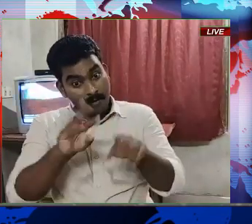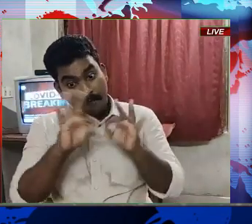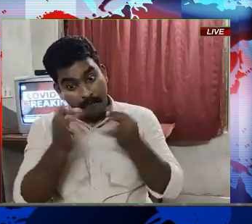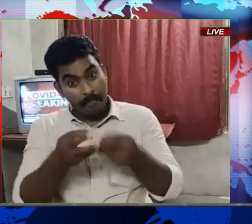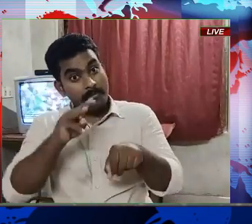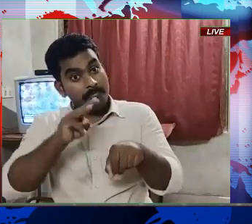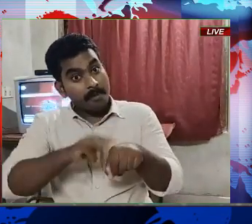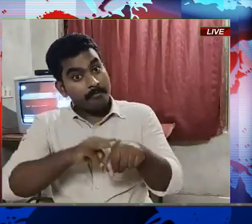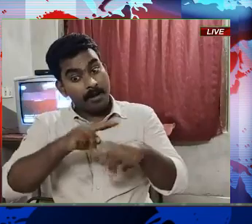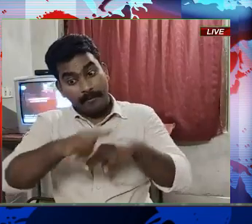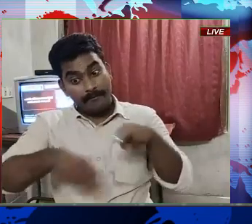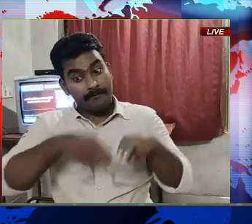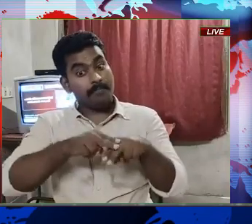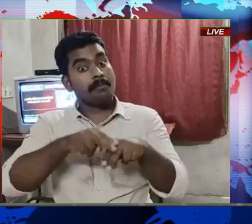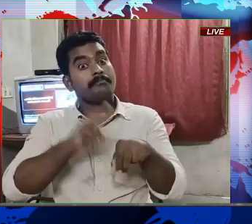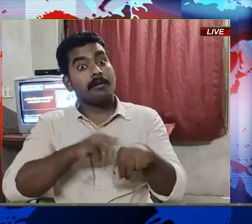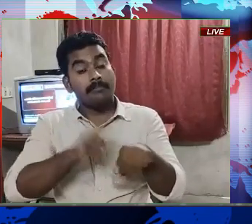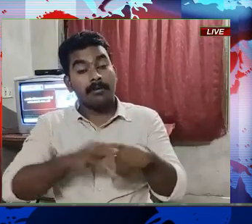നമ്മുടെ സംസ്ഥാനത്ത്